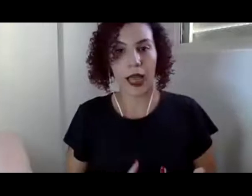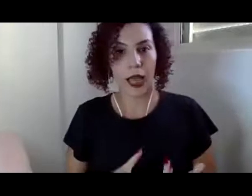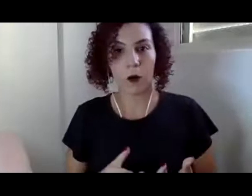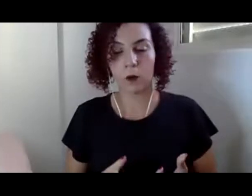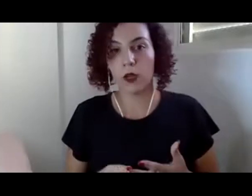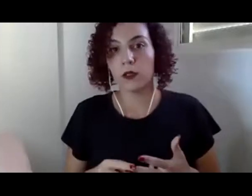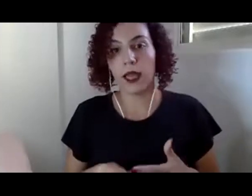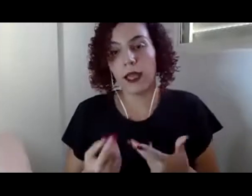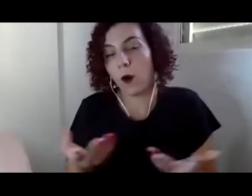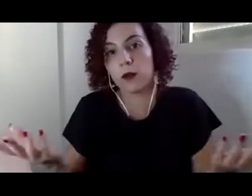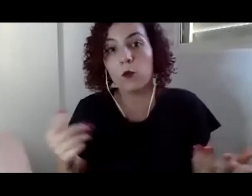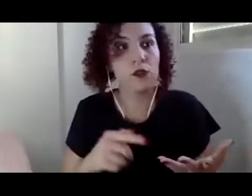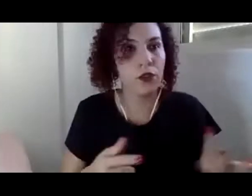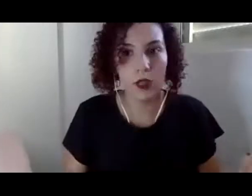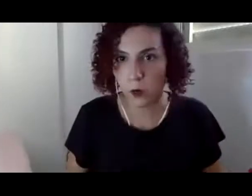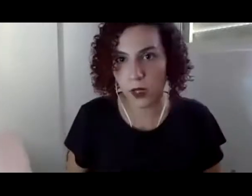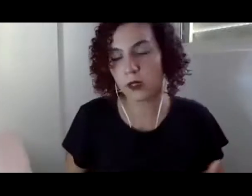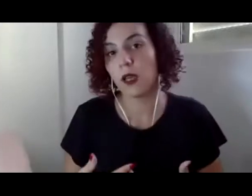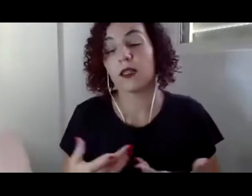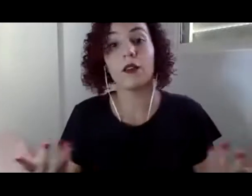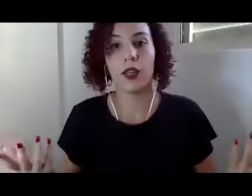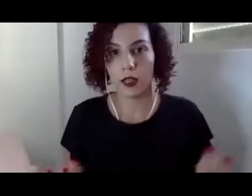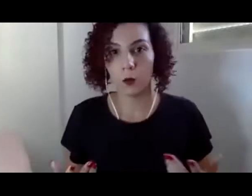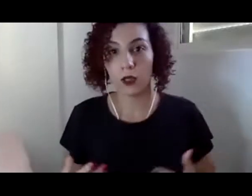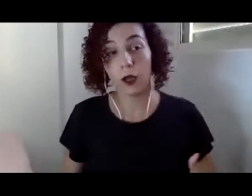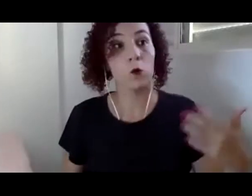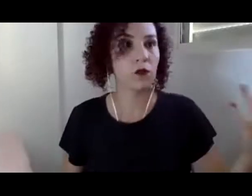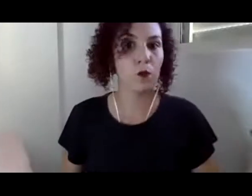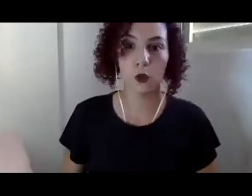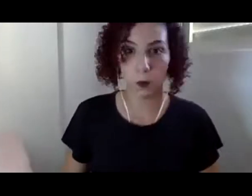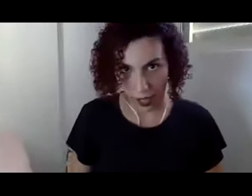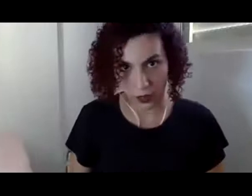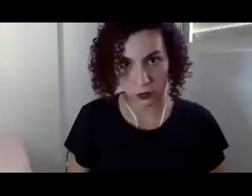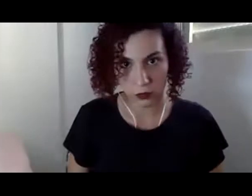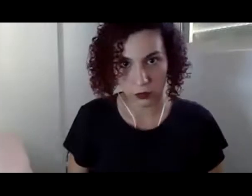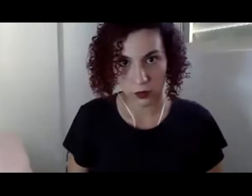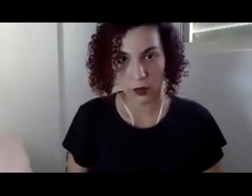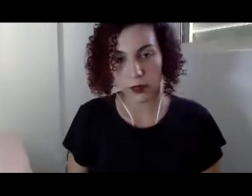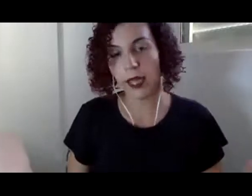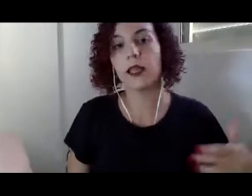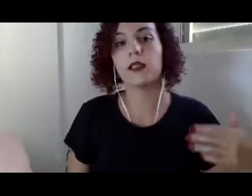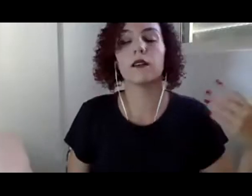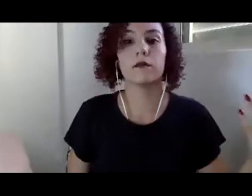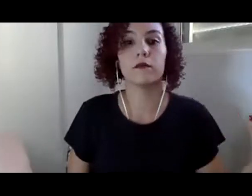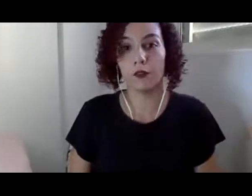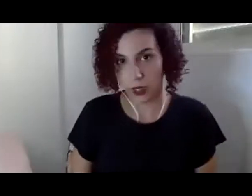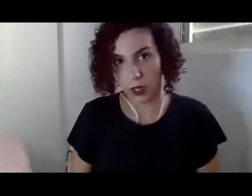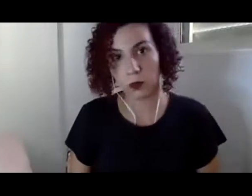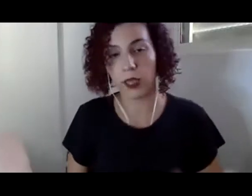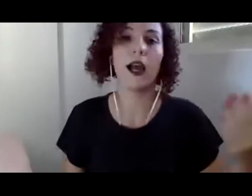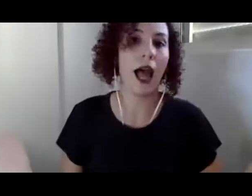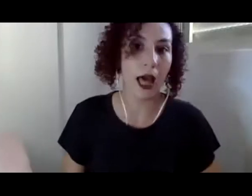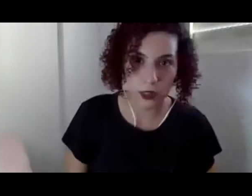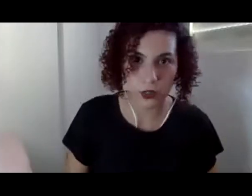o jornal, né? Os filmes deveriam ter, os filmes dublados, né?